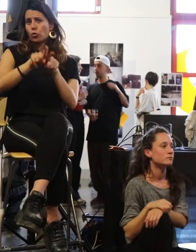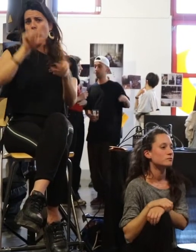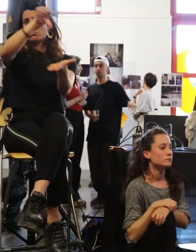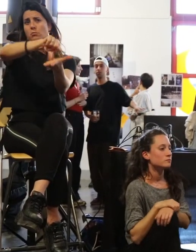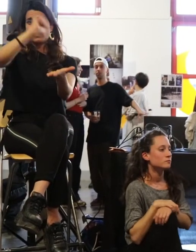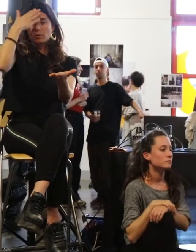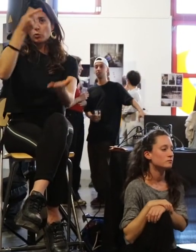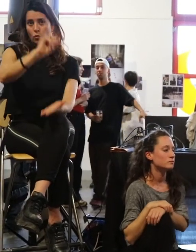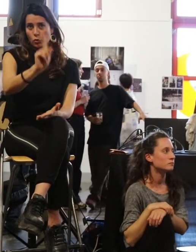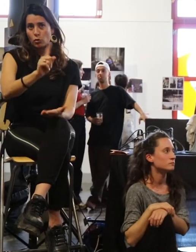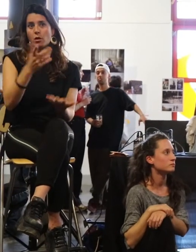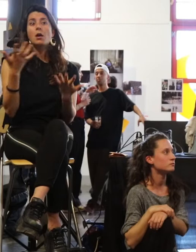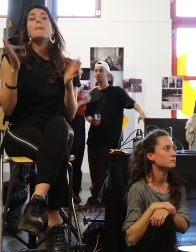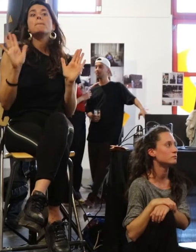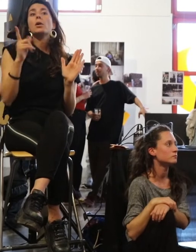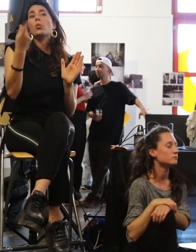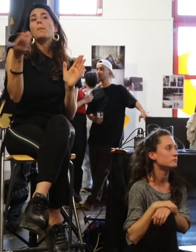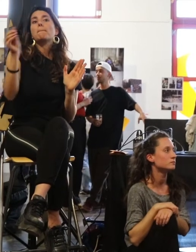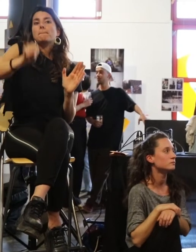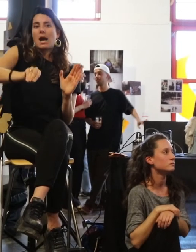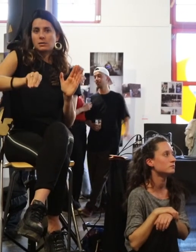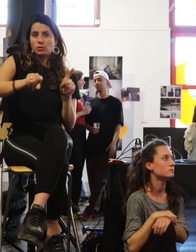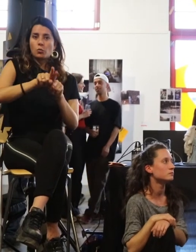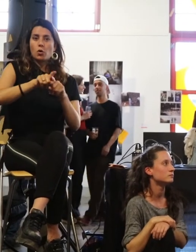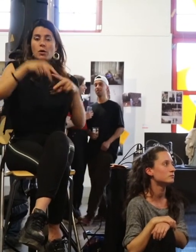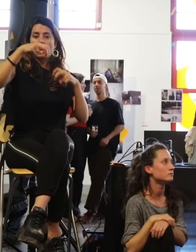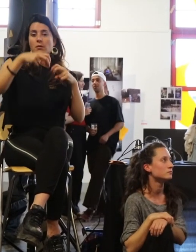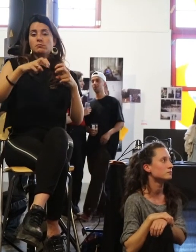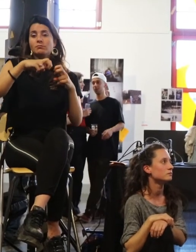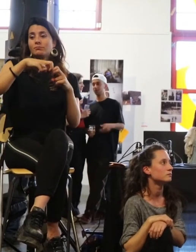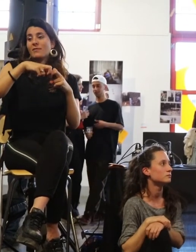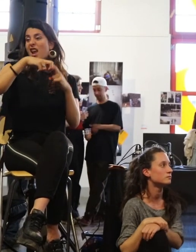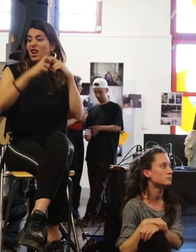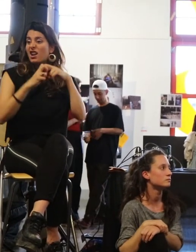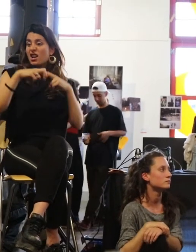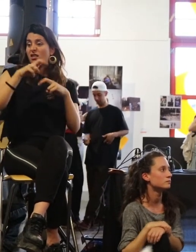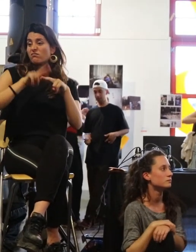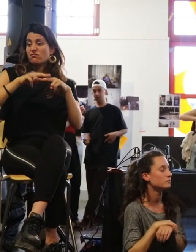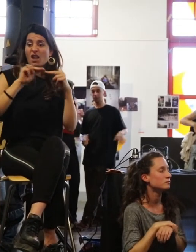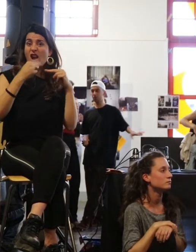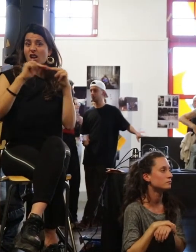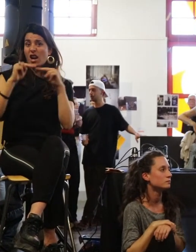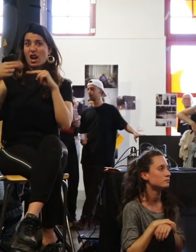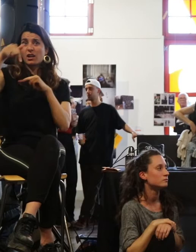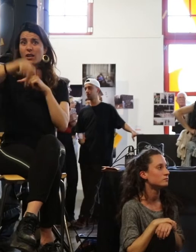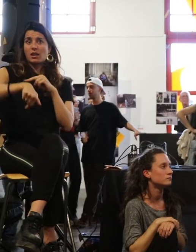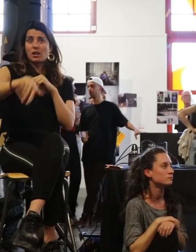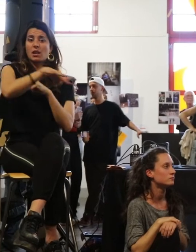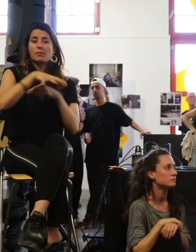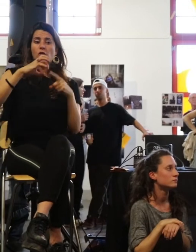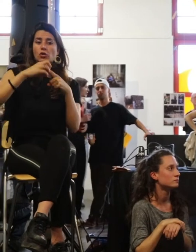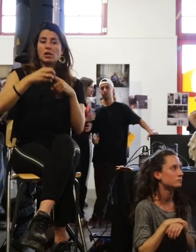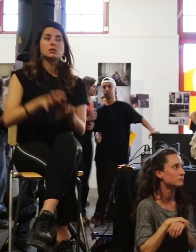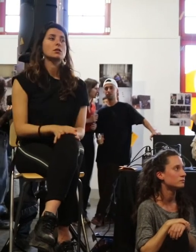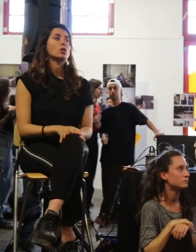otro, y es una pieza más del engranaje del barrio de Sants, igual que hay otros